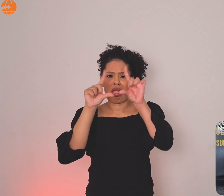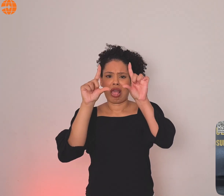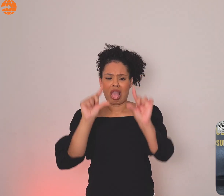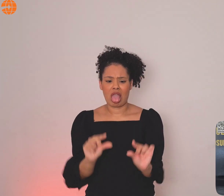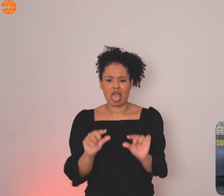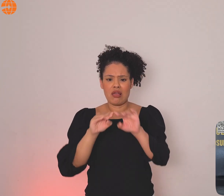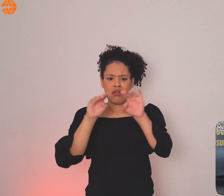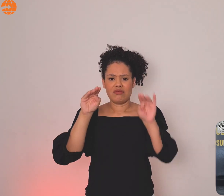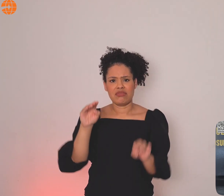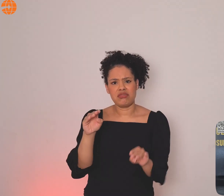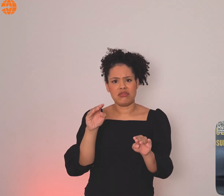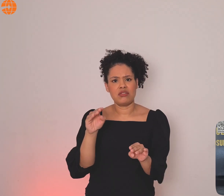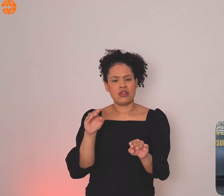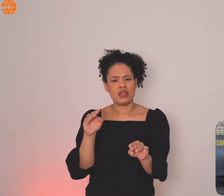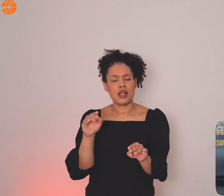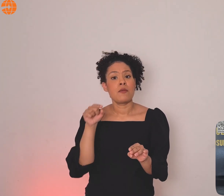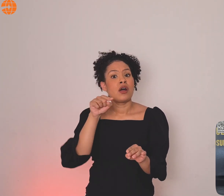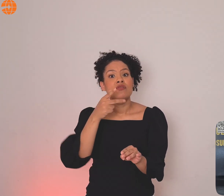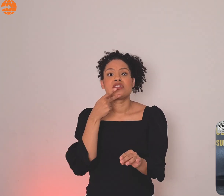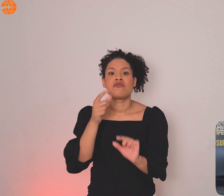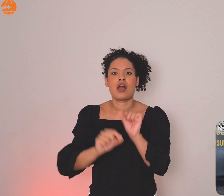saída é Deus.